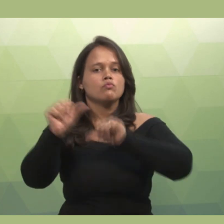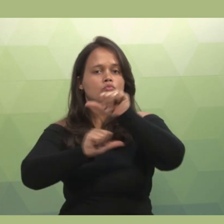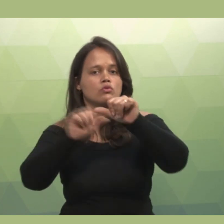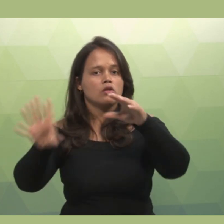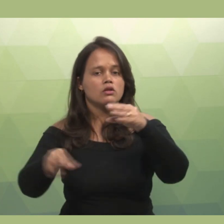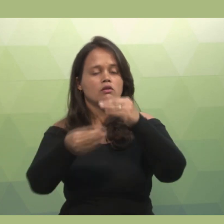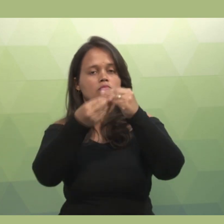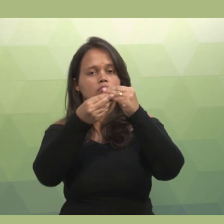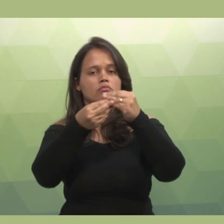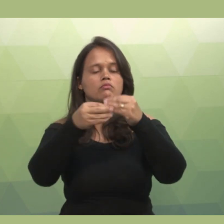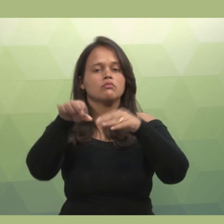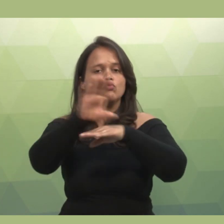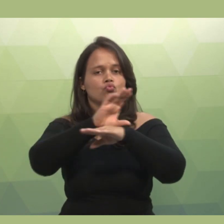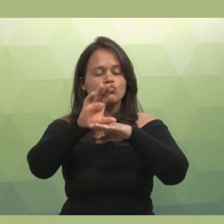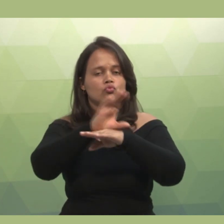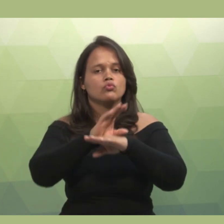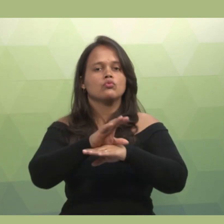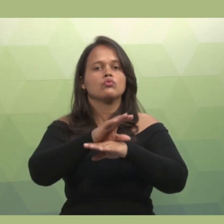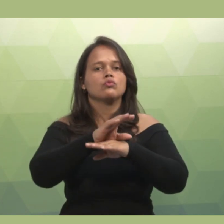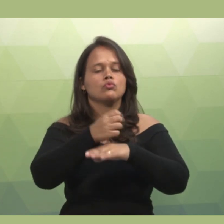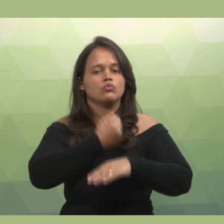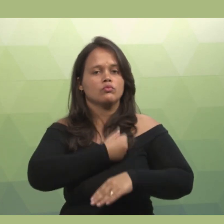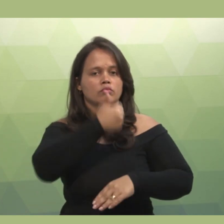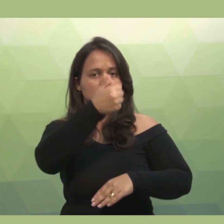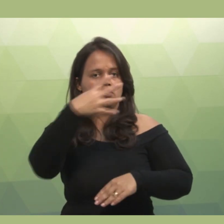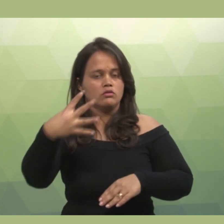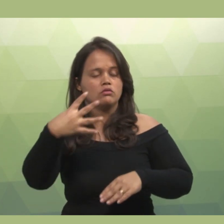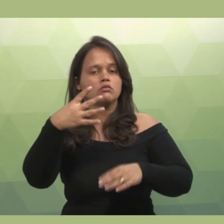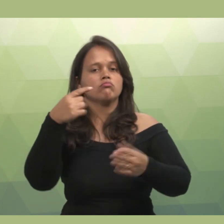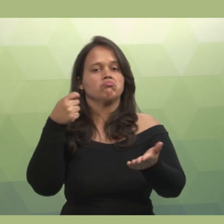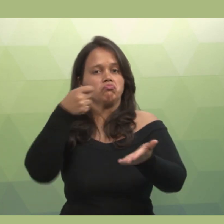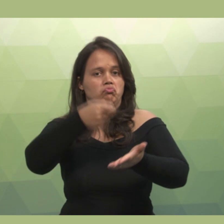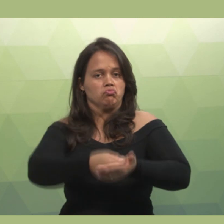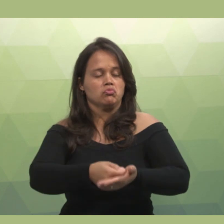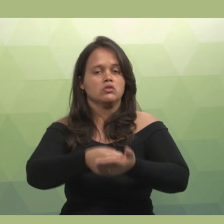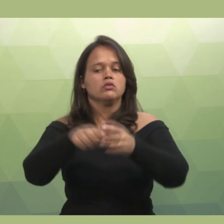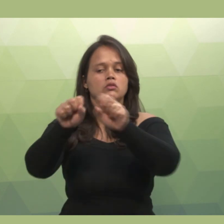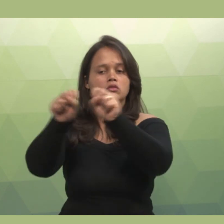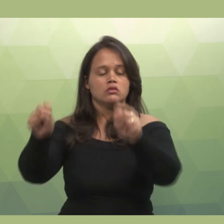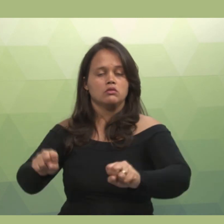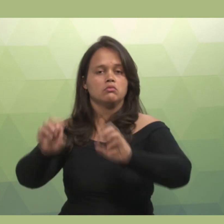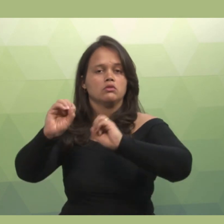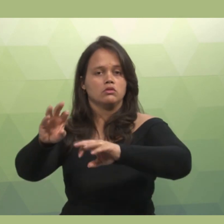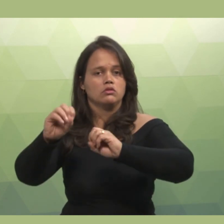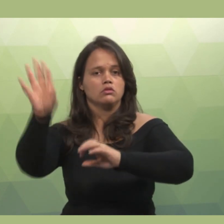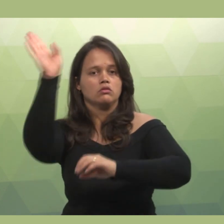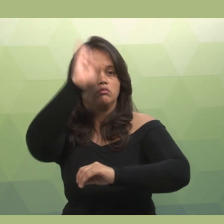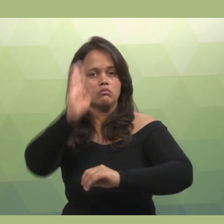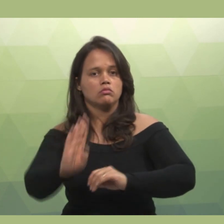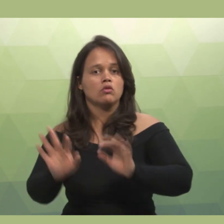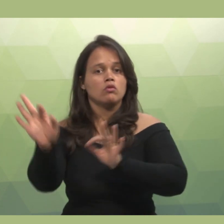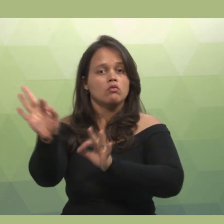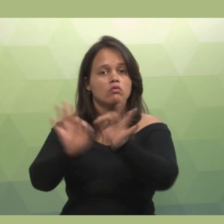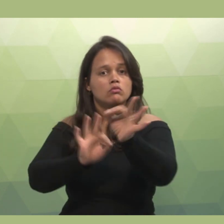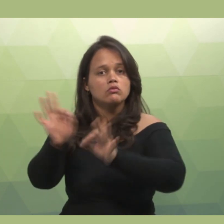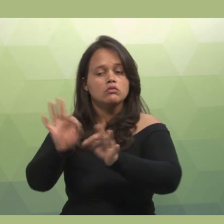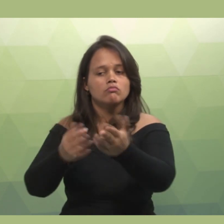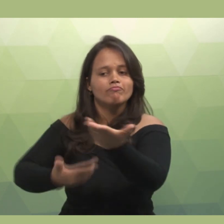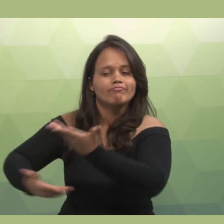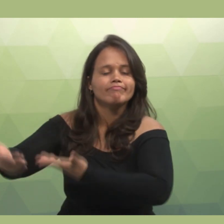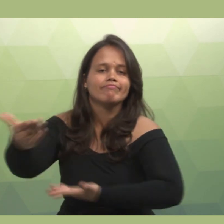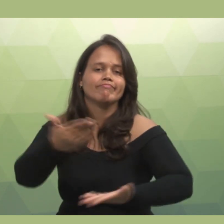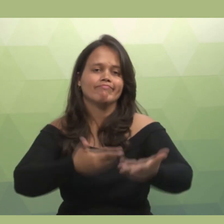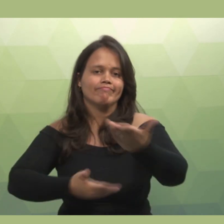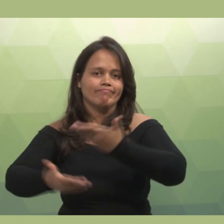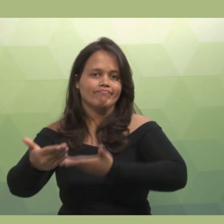de número 14, determina que os sistemas de ensino brasileiro sejam organizados em regime de colaboração